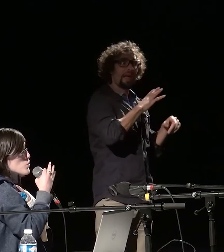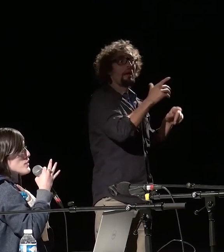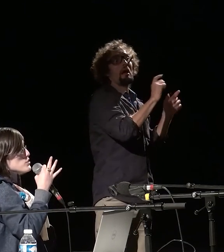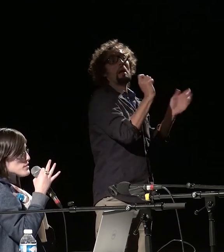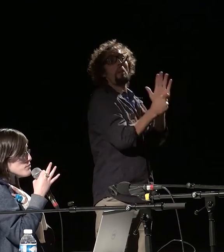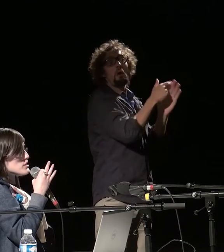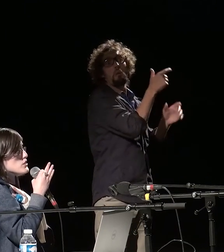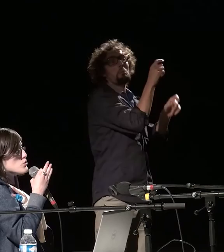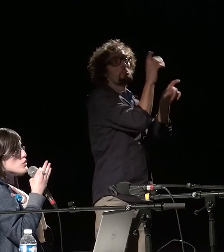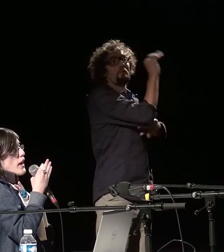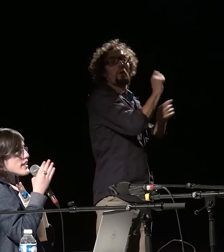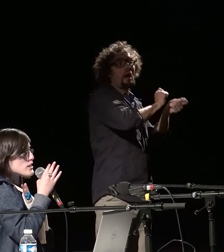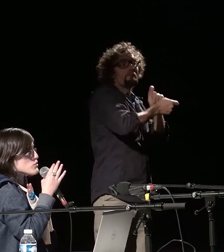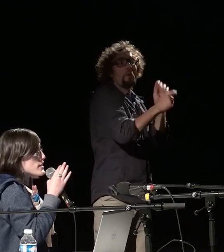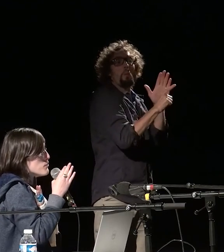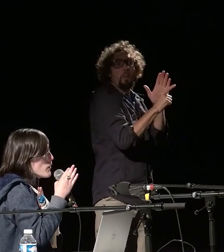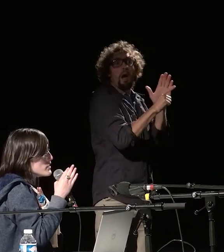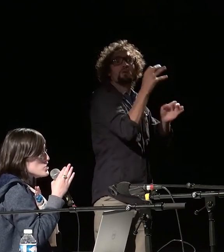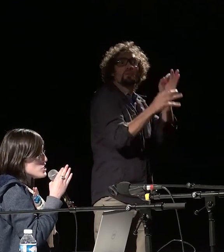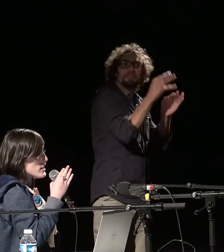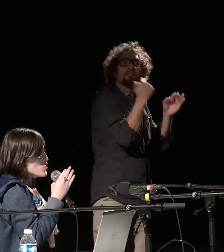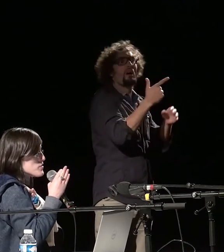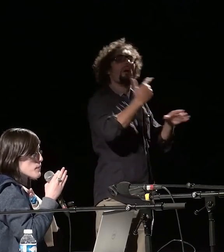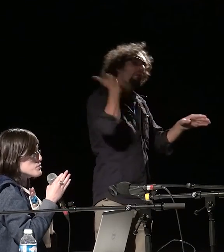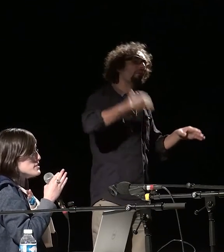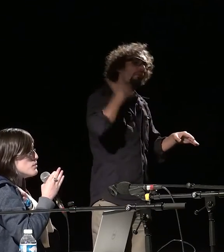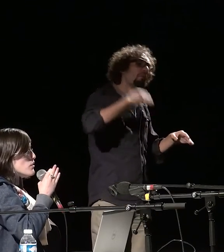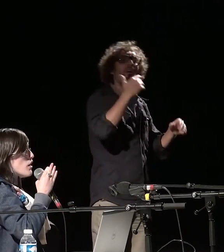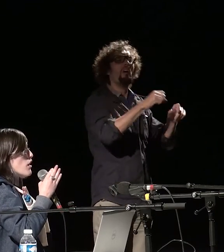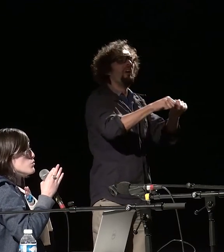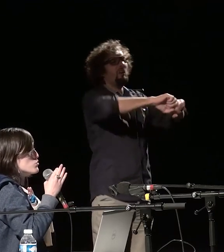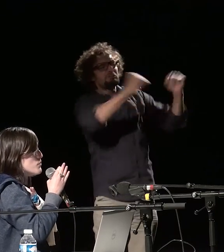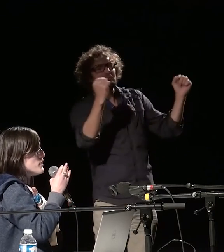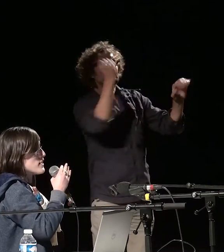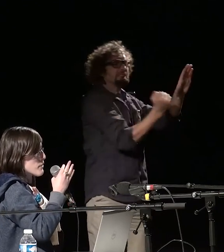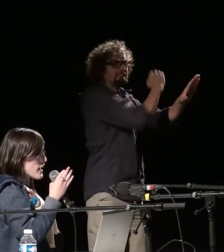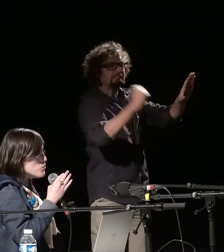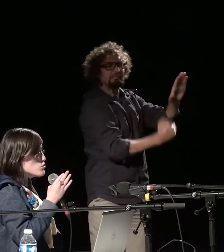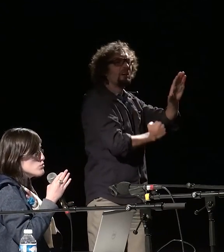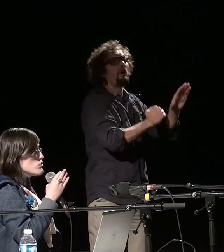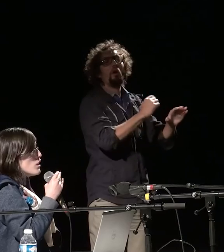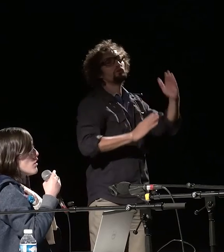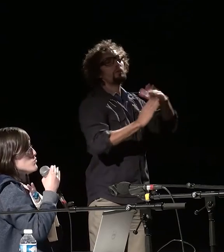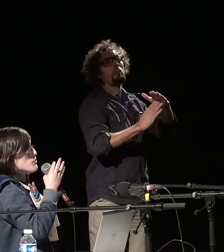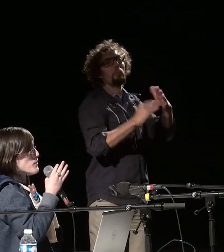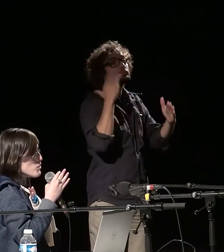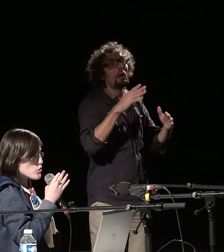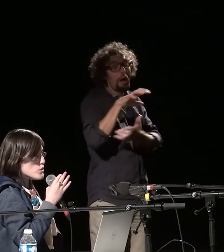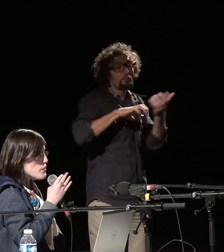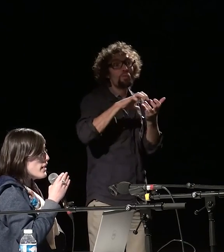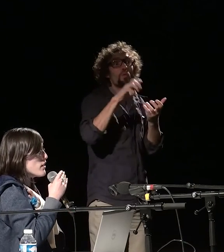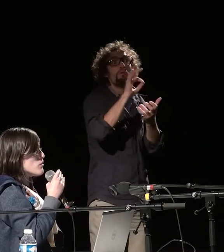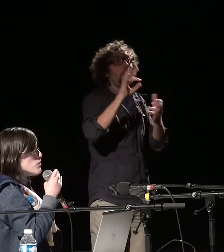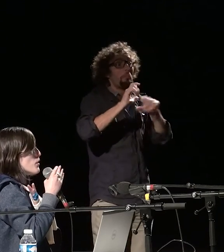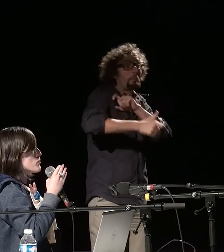l'époque, donc fin 18e, qui ont dit on va arrêter de condamner à mort et déchiqueter les gens, c'est pas possible. Nous sommes, c'est après la Révolution, nous sommes quand même dans le